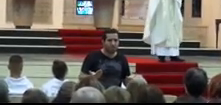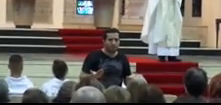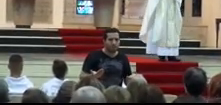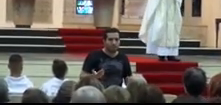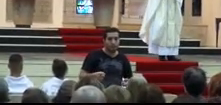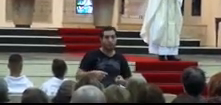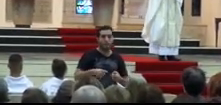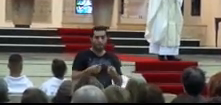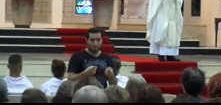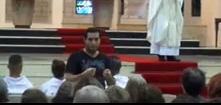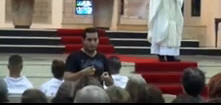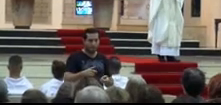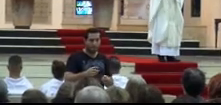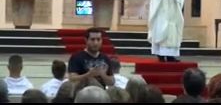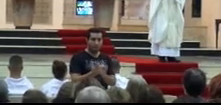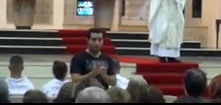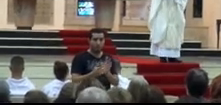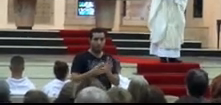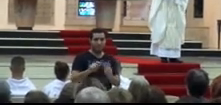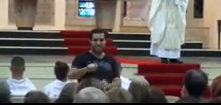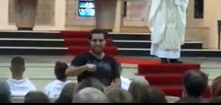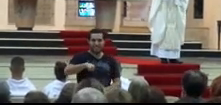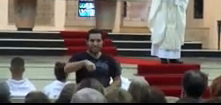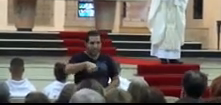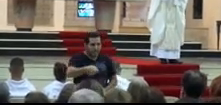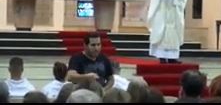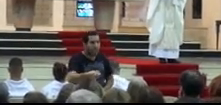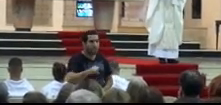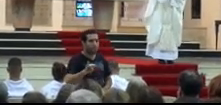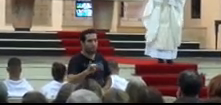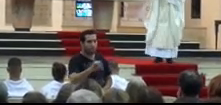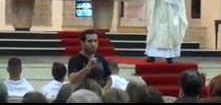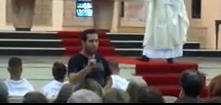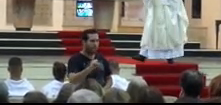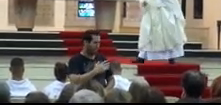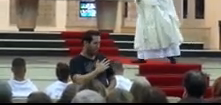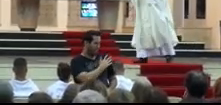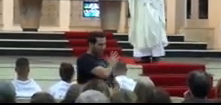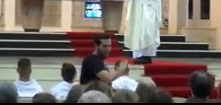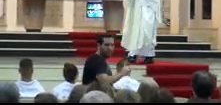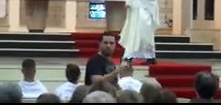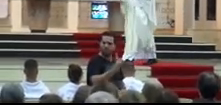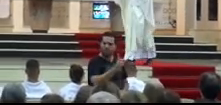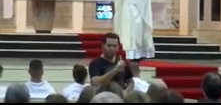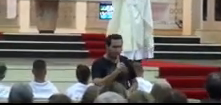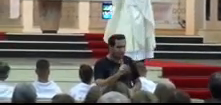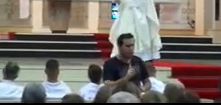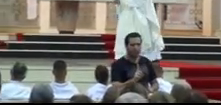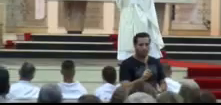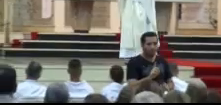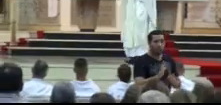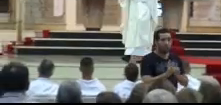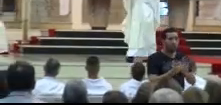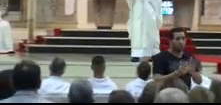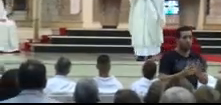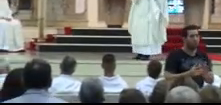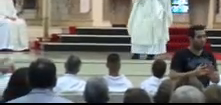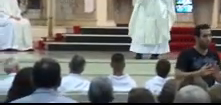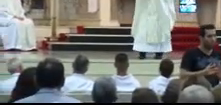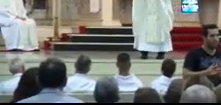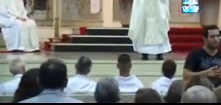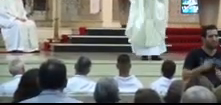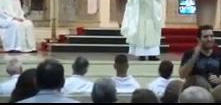sinal importantíssimo da não discriminação. Jesus sabia muito bem quem ele ia